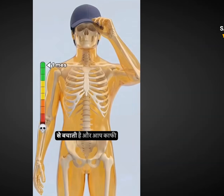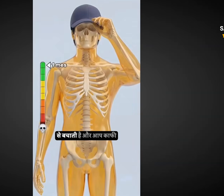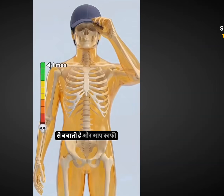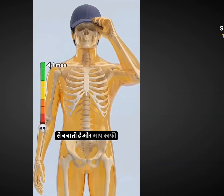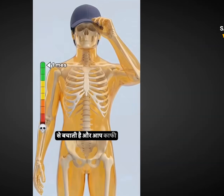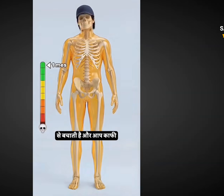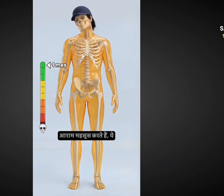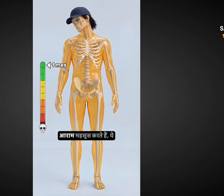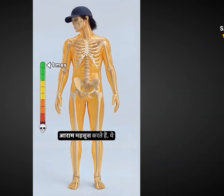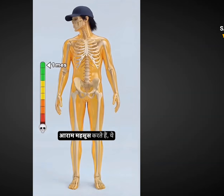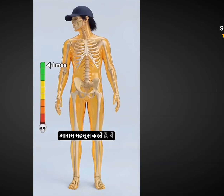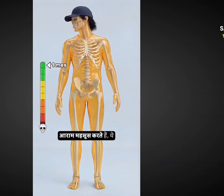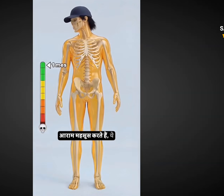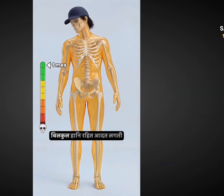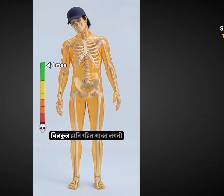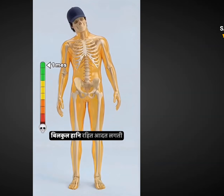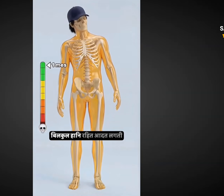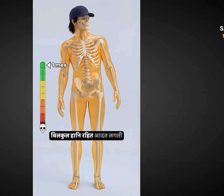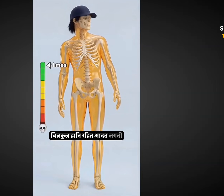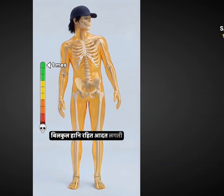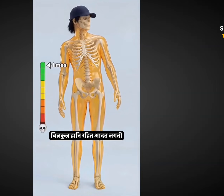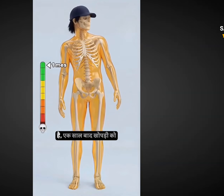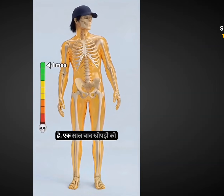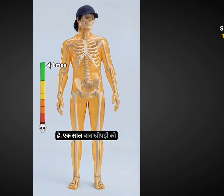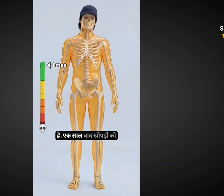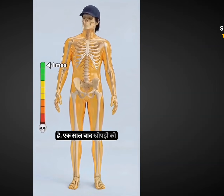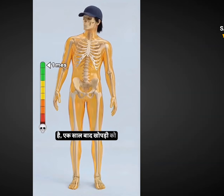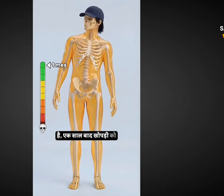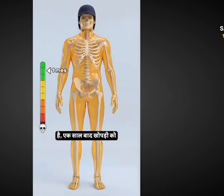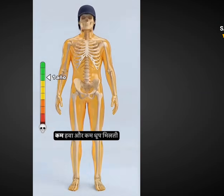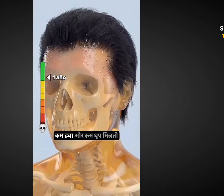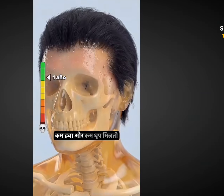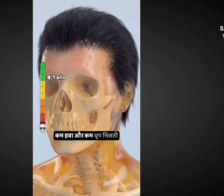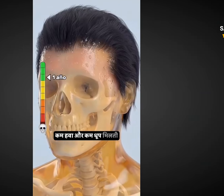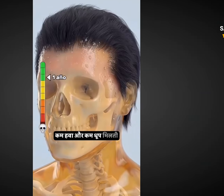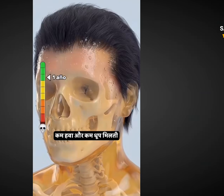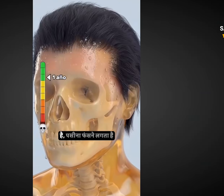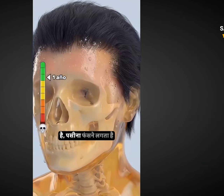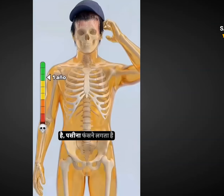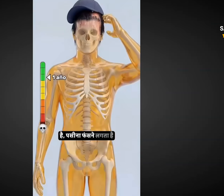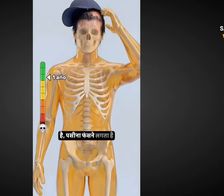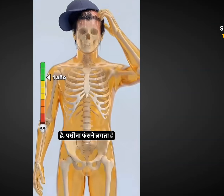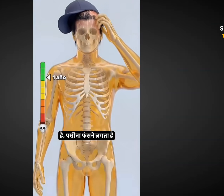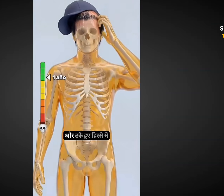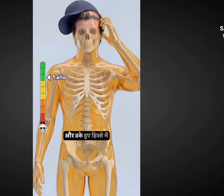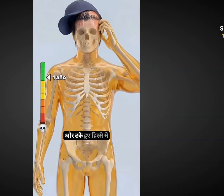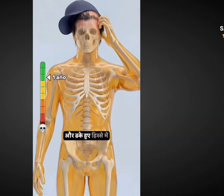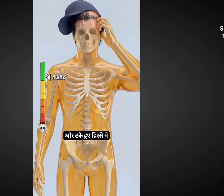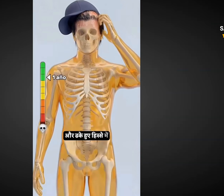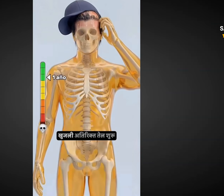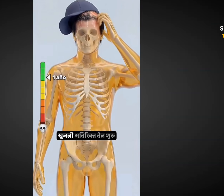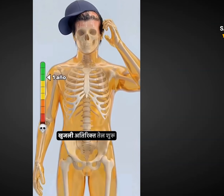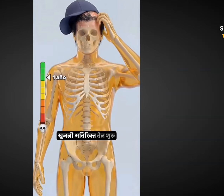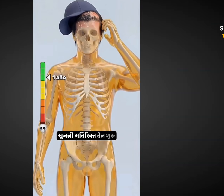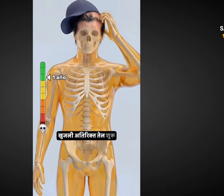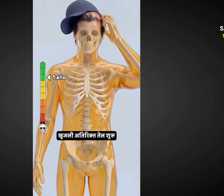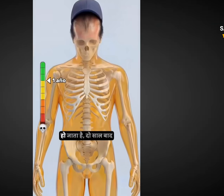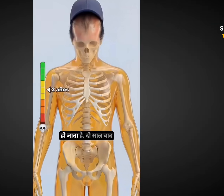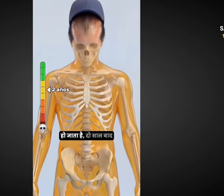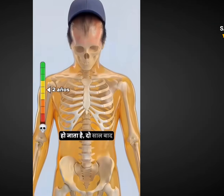बचाती है और आप काफी आराम महसूस करते हैं। ये बिल्कुल हानिरहित आदत लगती है। 1 साल बाद खोपड़ी को कम हवा और कम धूप मिलती है, पसीना फंसने लगता है और ढके हुए हिस्से में खुजली, अतिरिक्त तेल शुरू हो जाता है। 2 साल